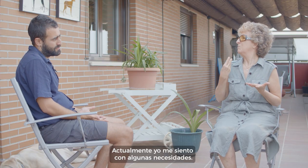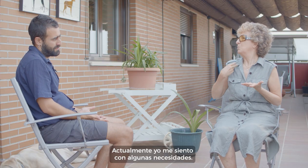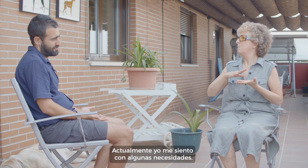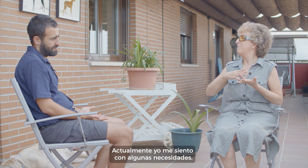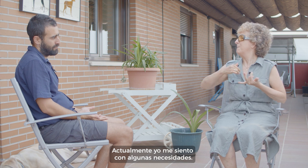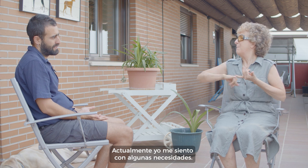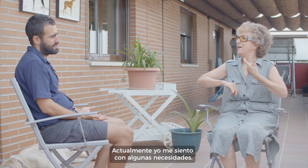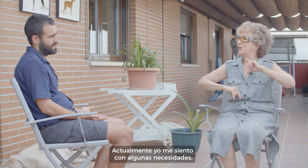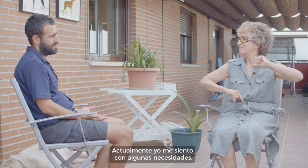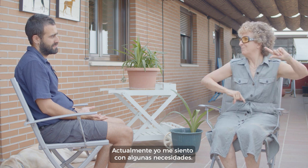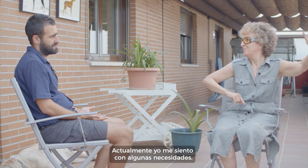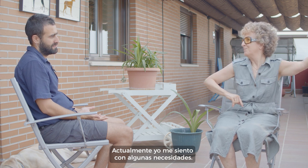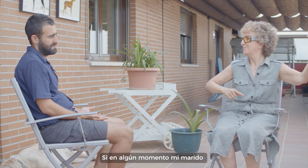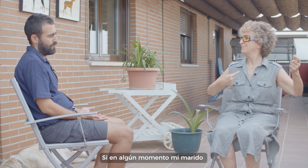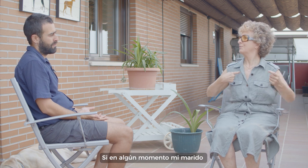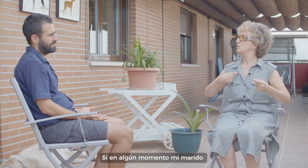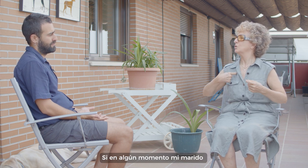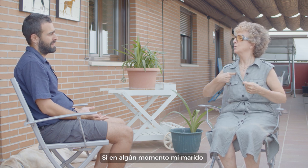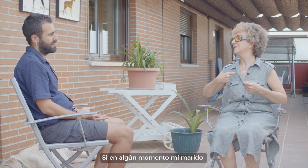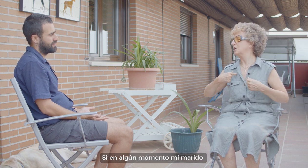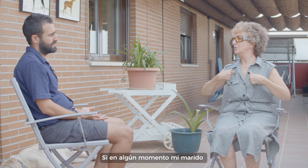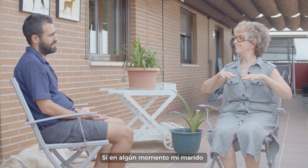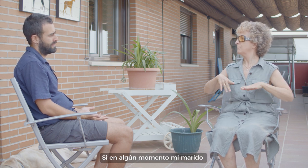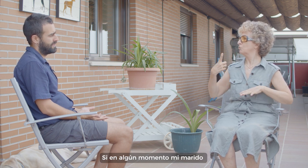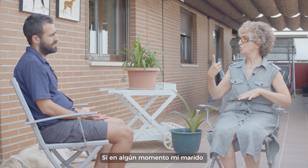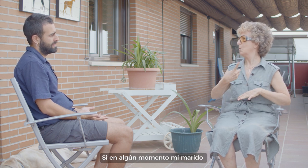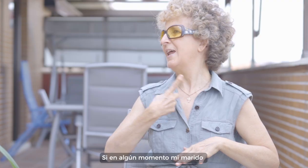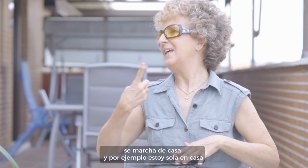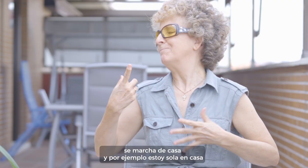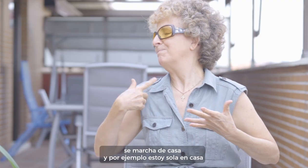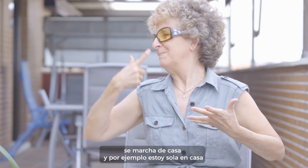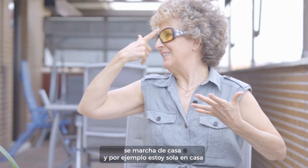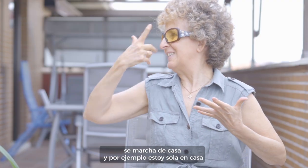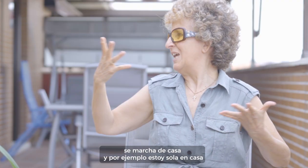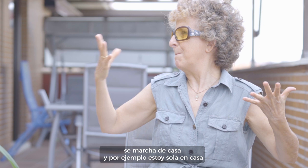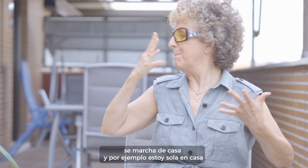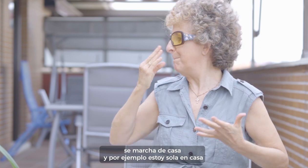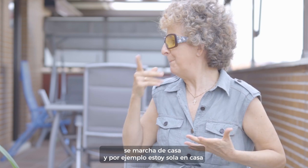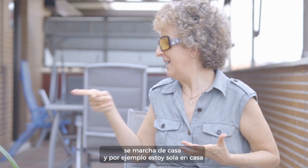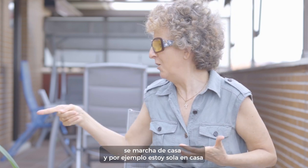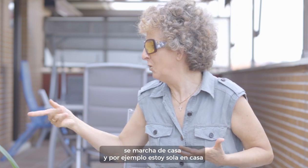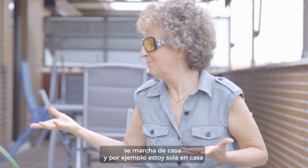yo me siento con algunas necesidades. Si en algún momento mi marido se marcha de casa y, por ejemplo, estoy sola en casa,